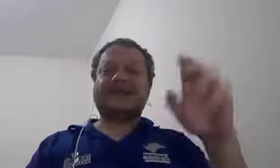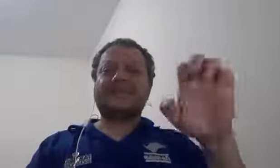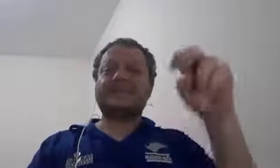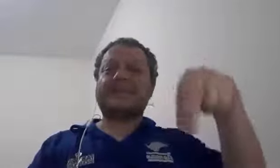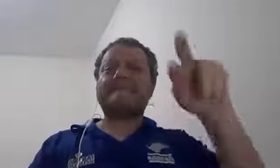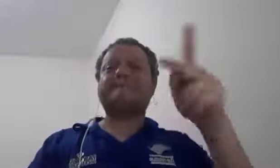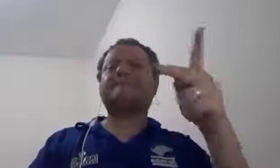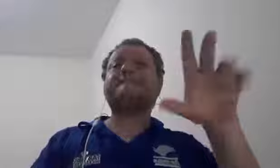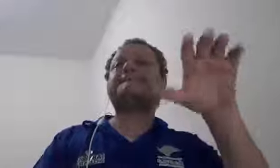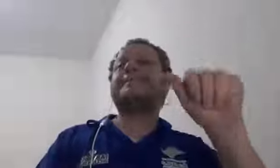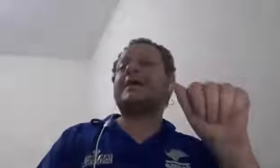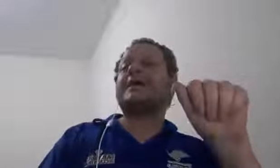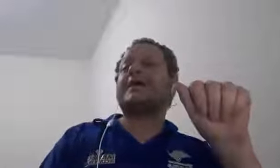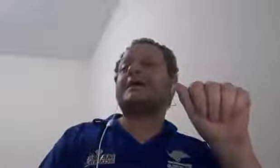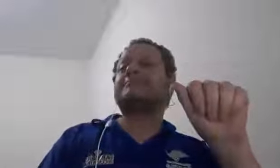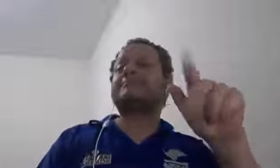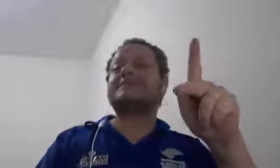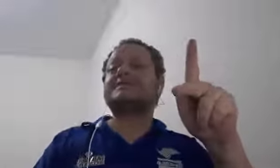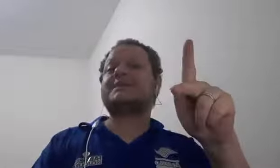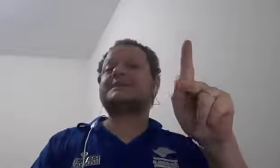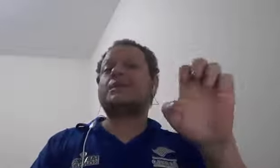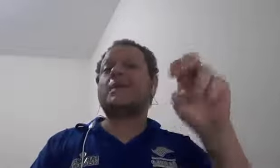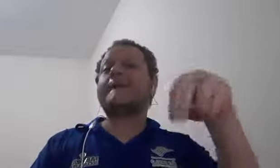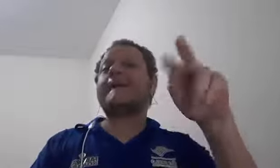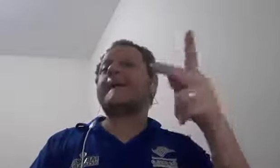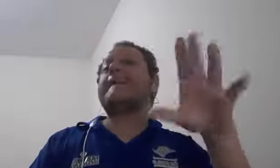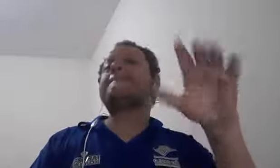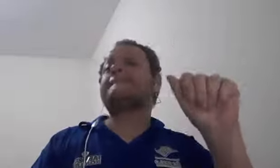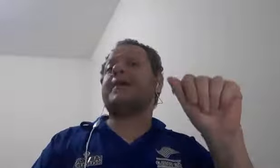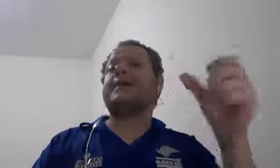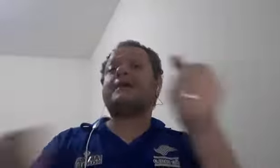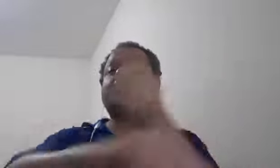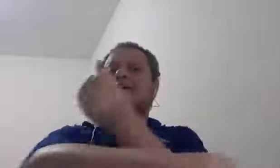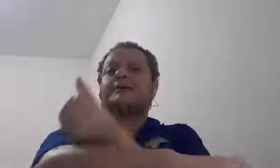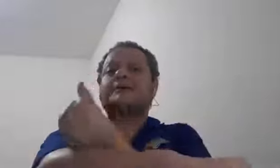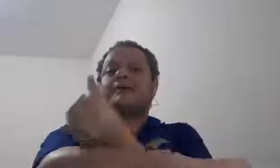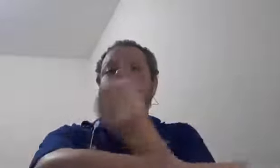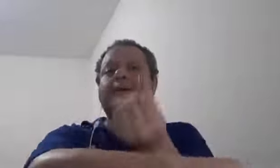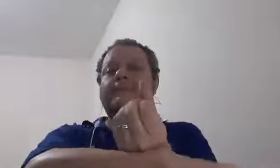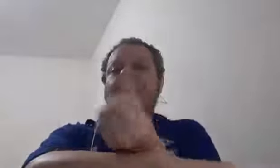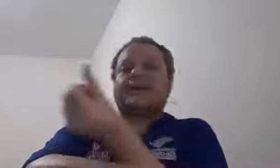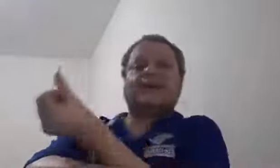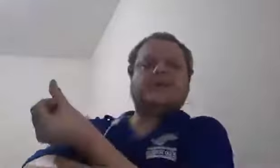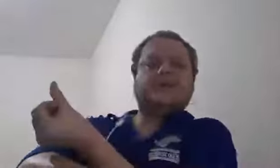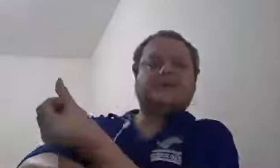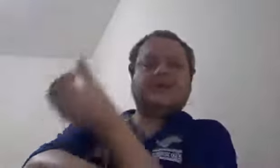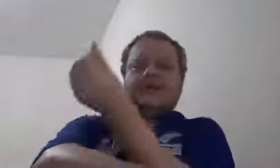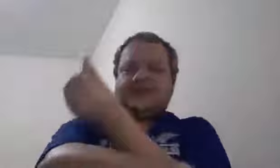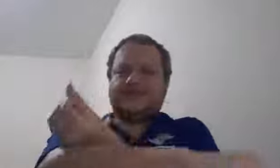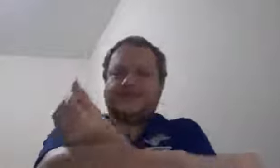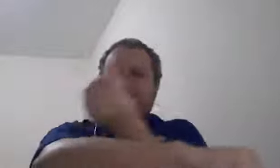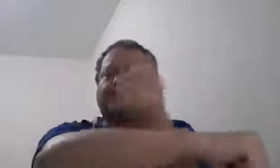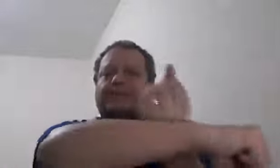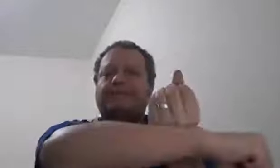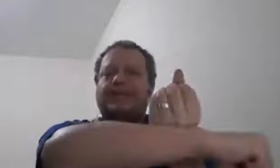Sinal de Penha. Estação Penha. Penha. Número 6.